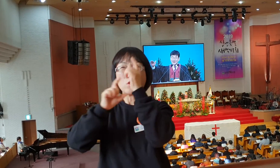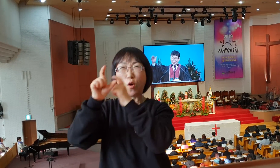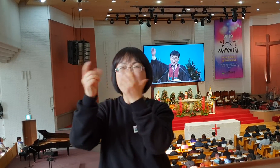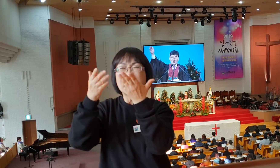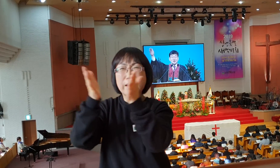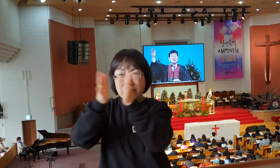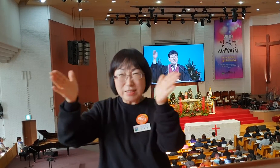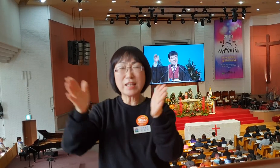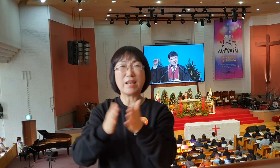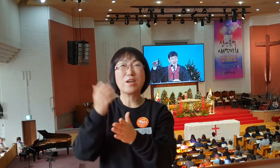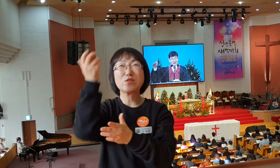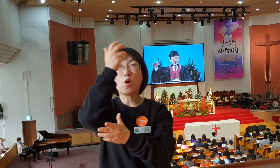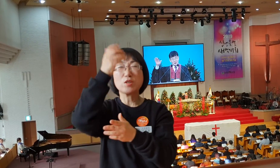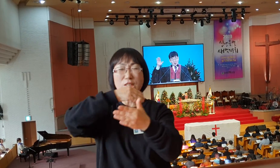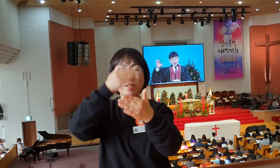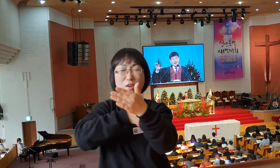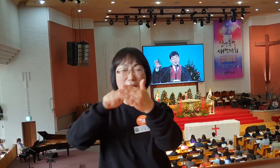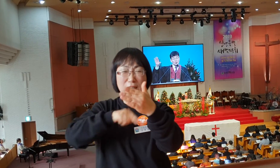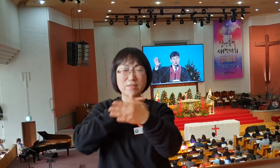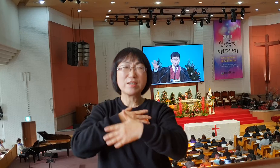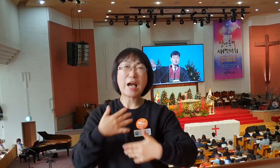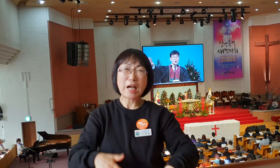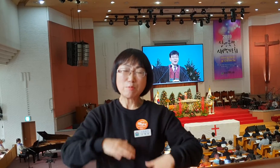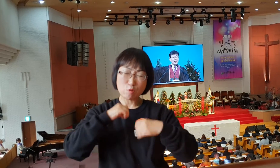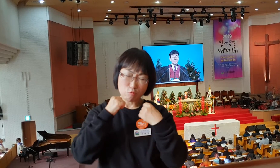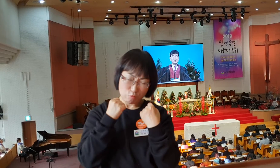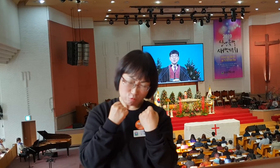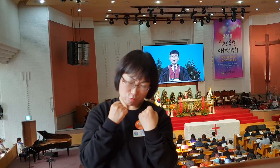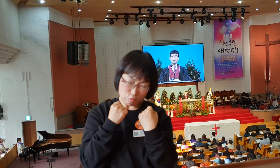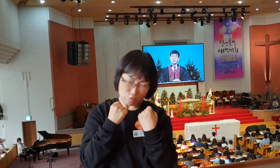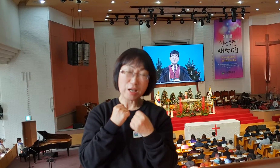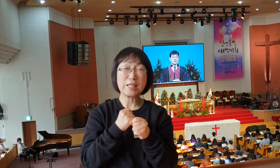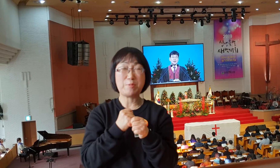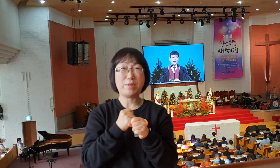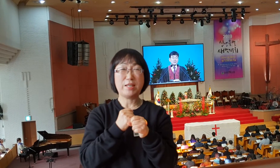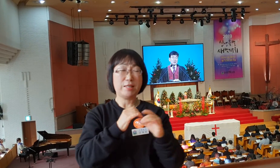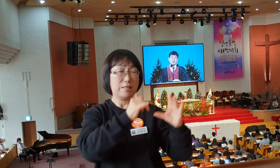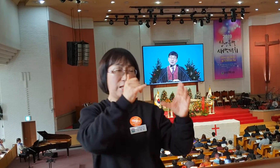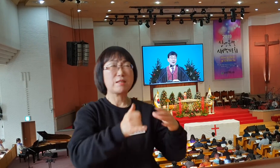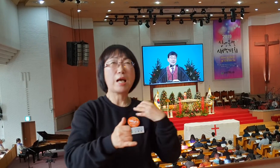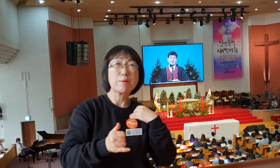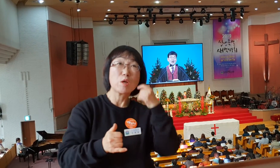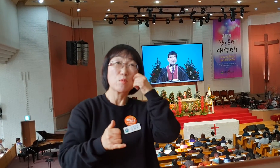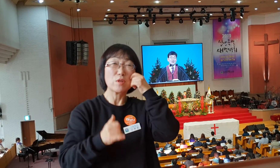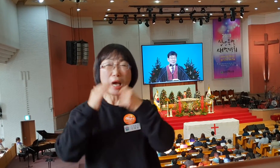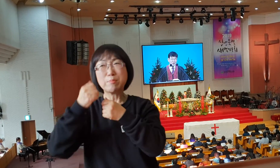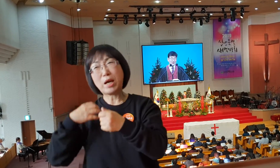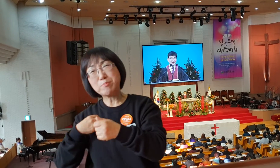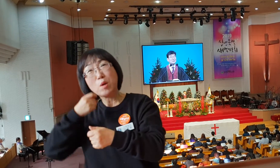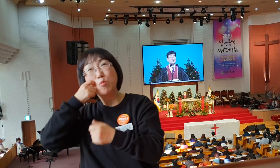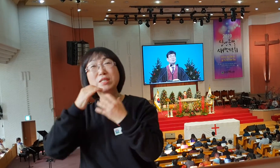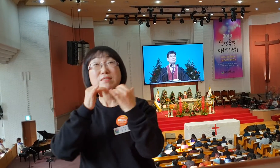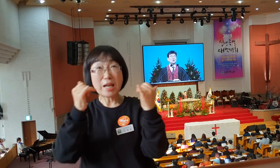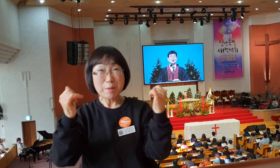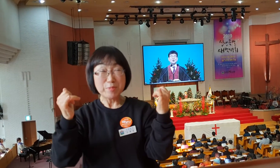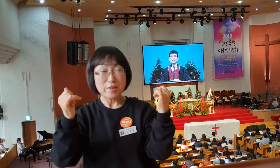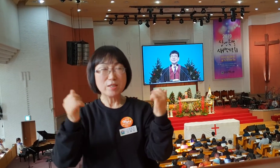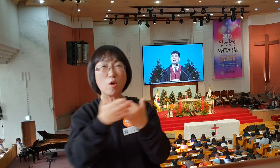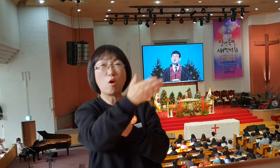행하실 텐데 성령의 운명 안에서 약함으로 순종하게 갖게 하십니다 세상에 감당 못하고 하나님 감당 못할 사람